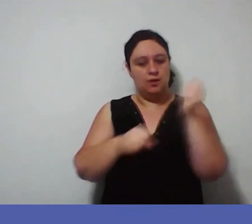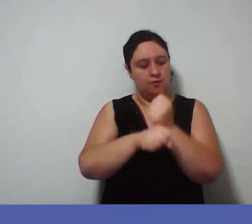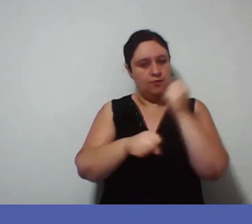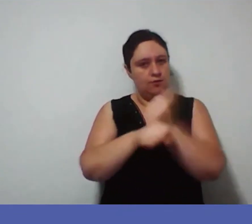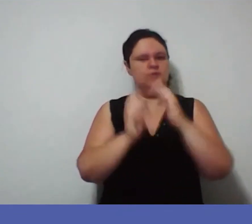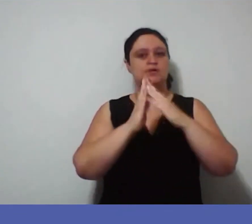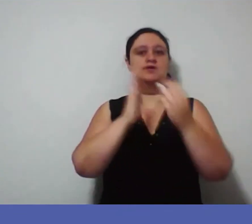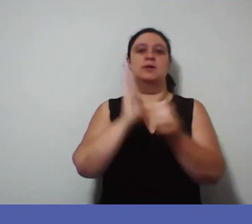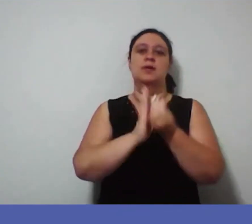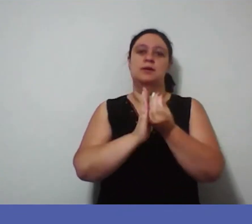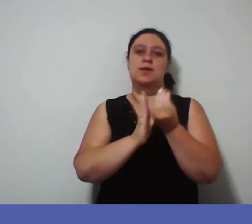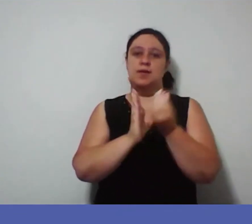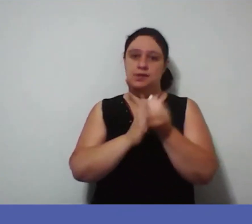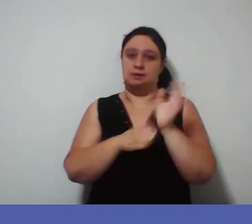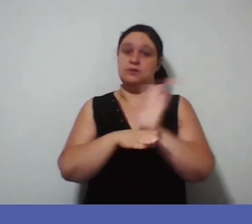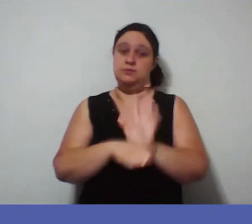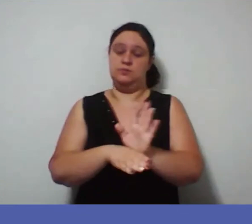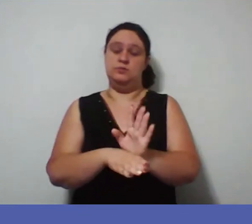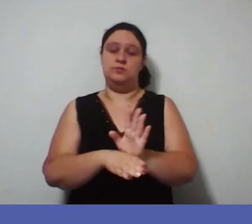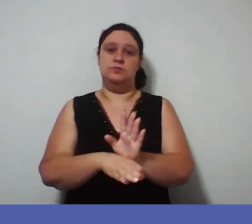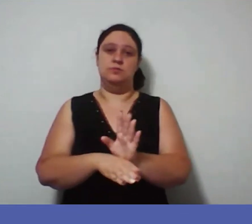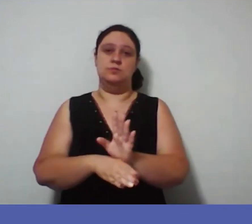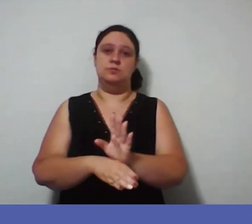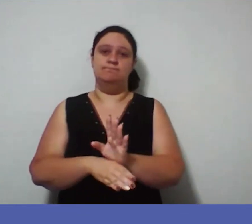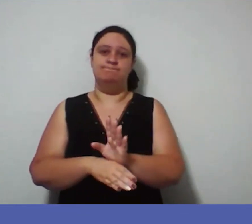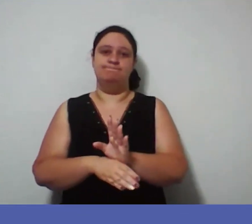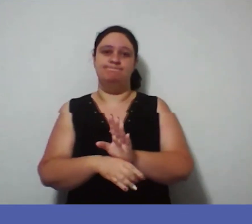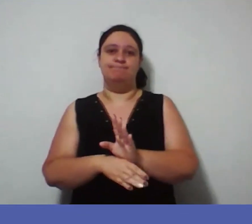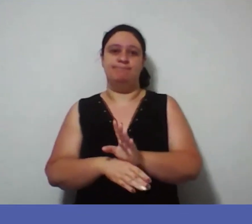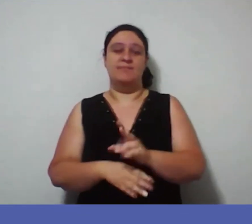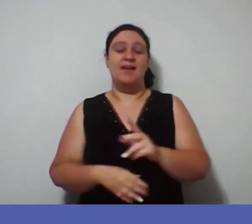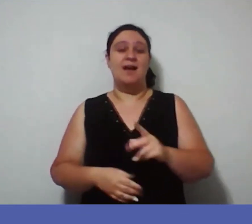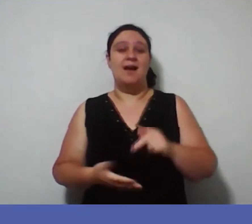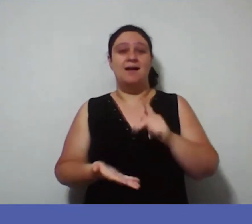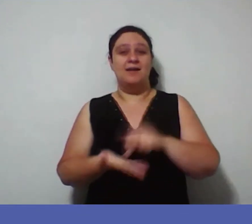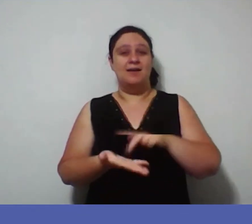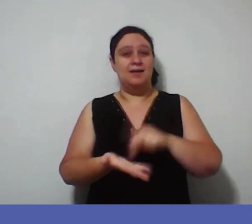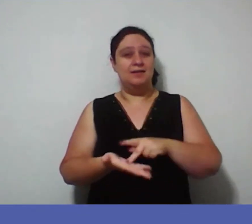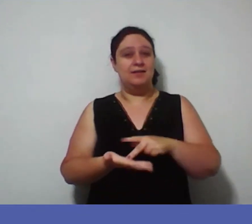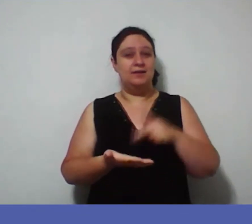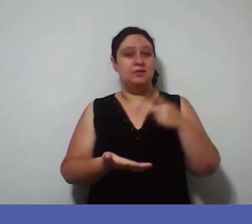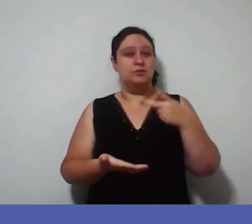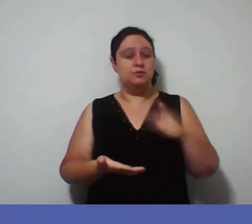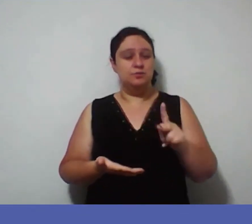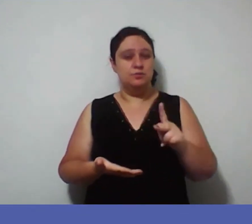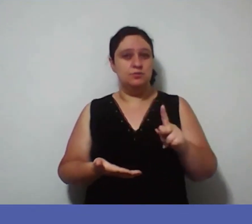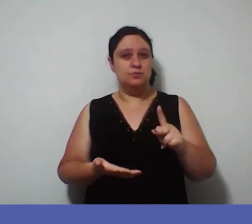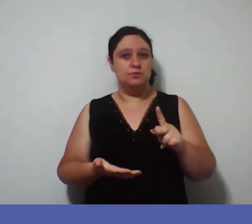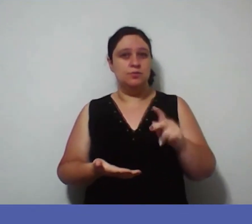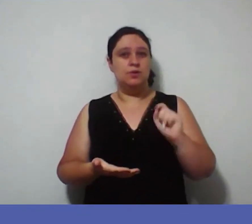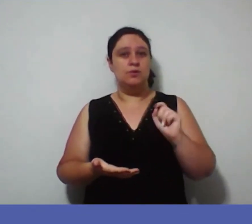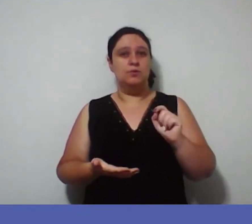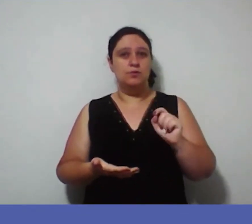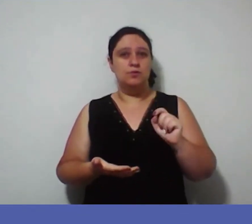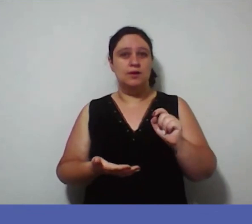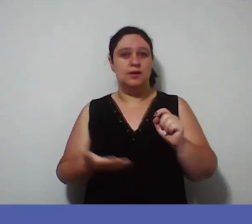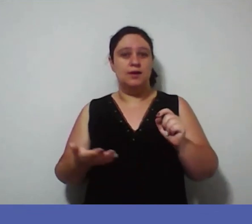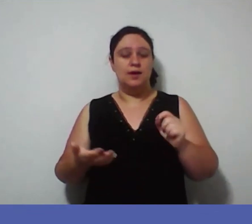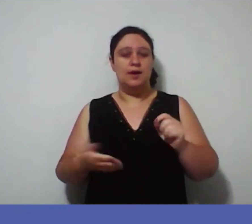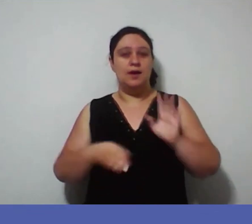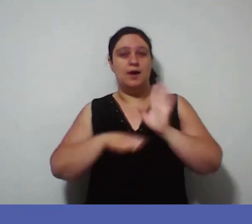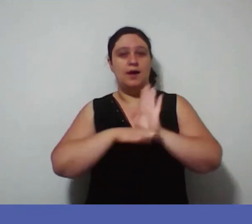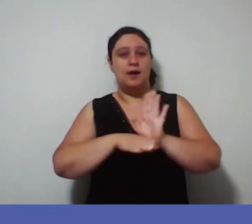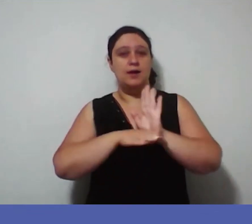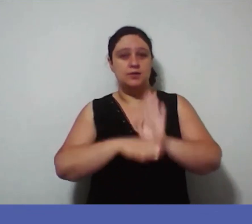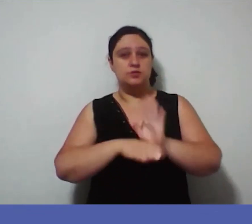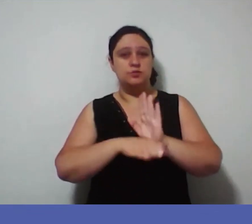do corpo de Cristo, irmãos, a sua realidade promove uma justa preeminência por parte dos irmãos